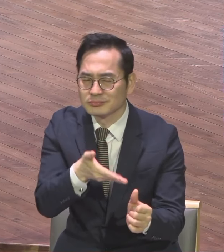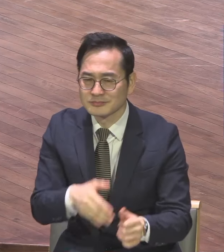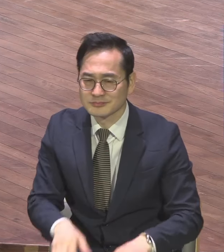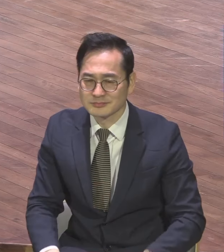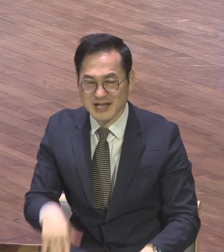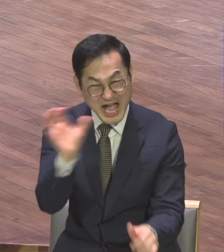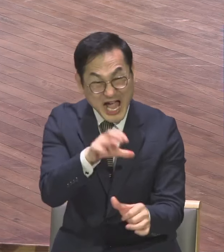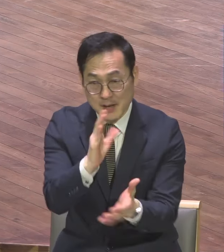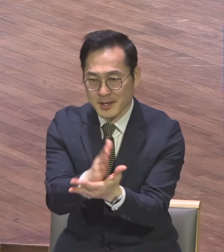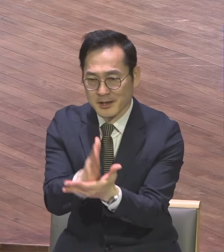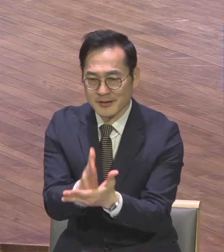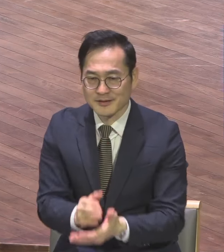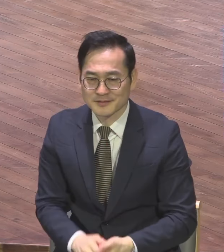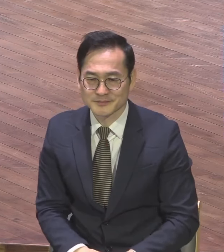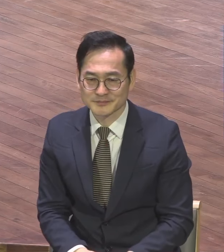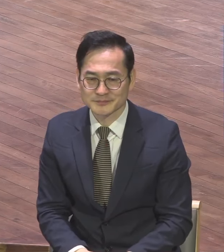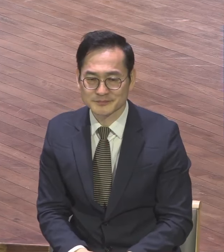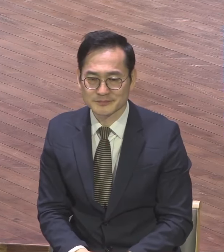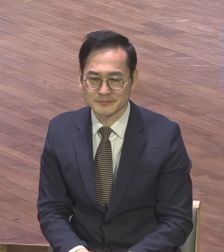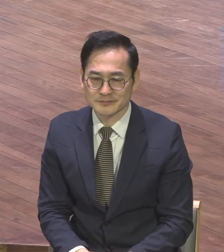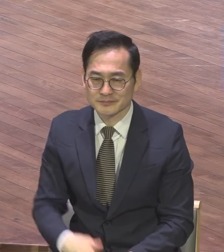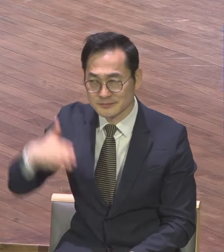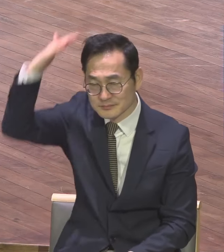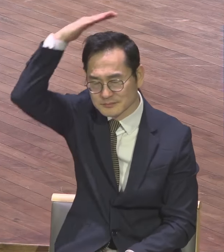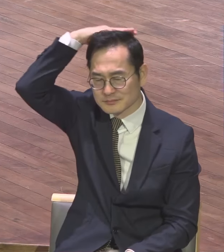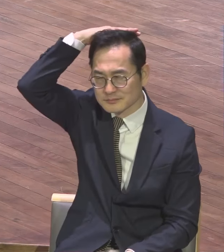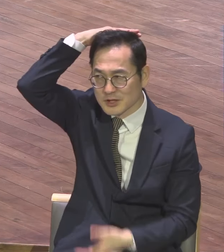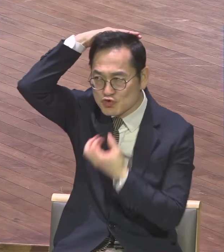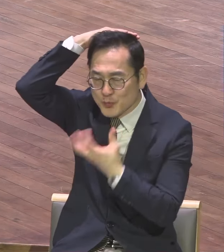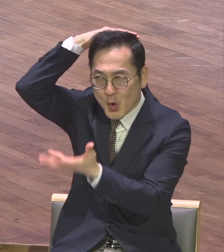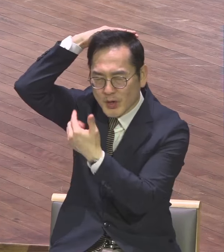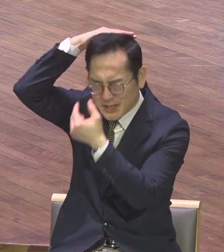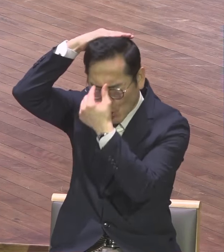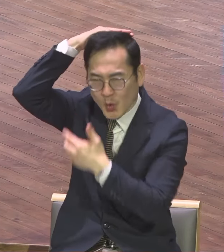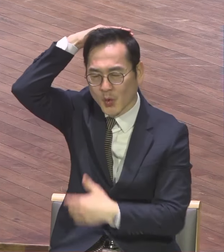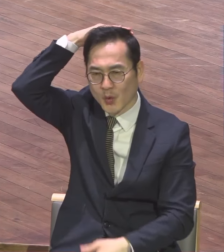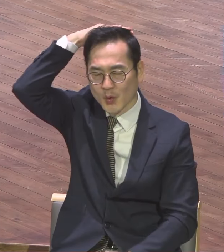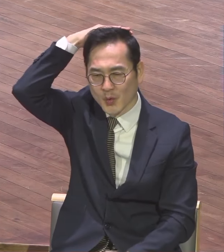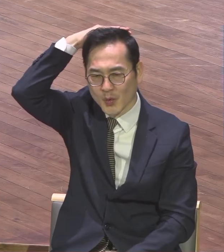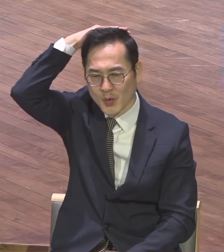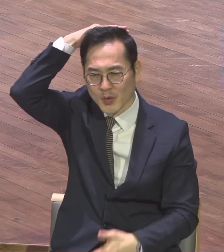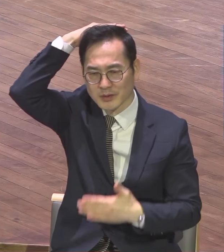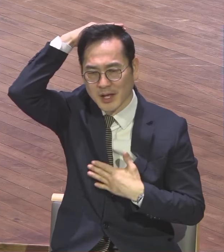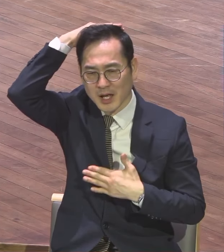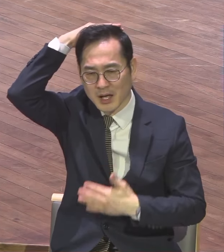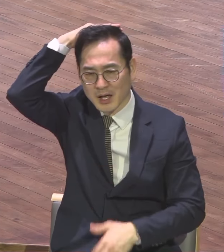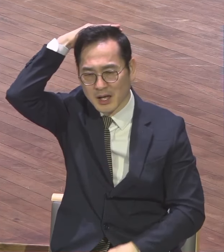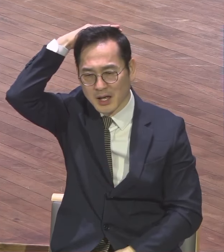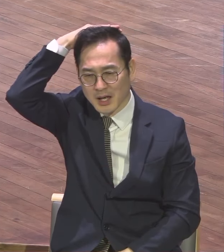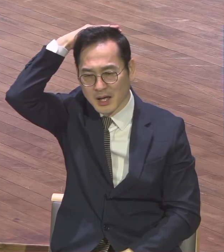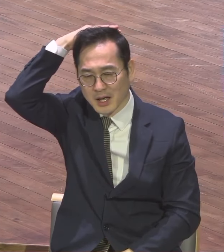자녀들은요 축복 기도를 받는 순간 자신이 축복 받을 만한